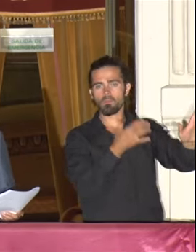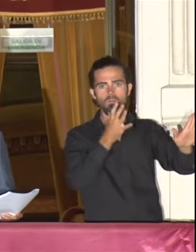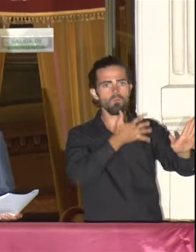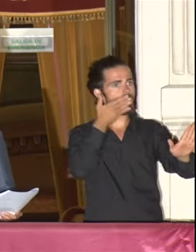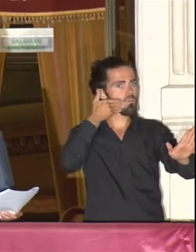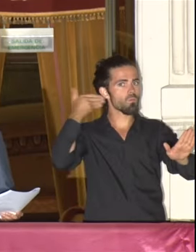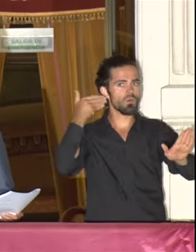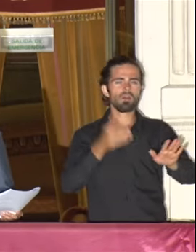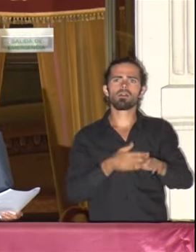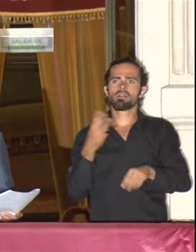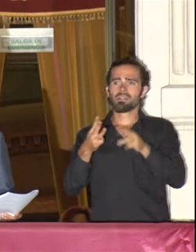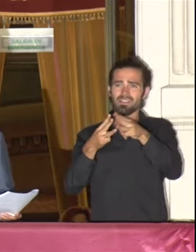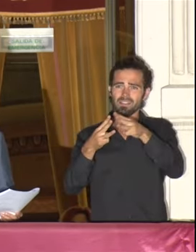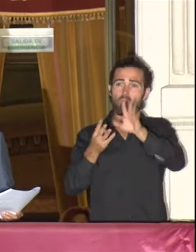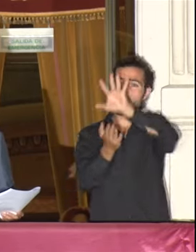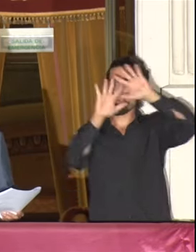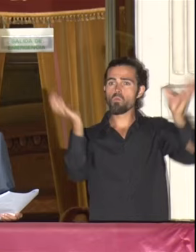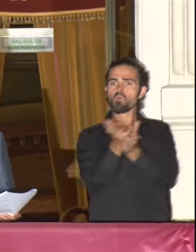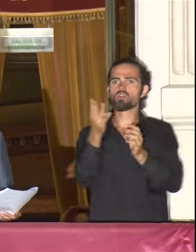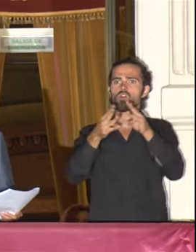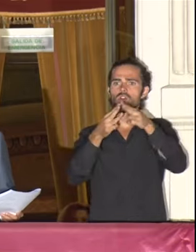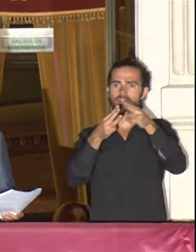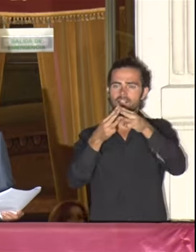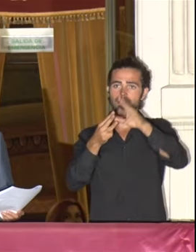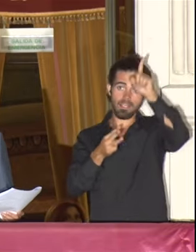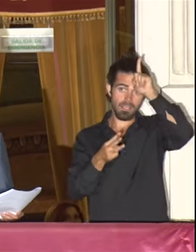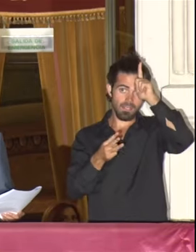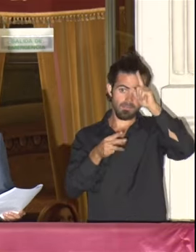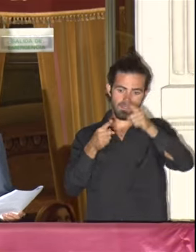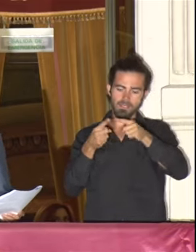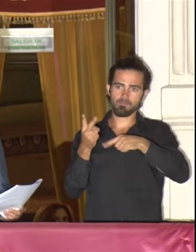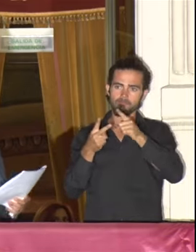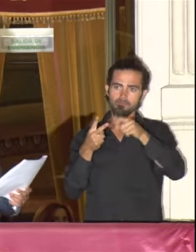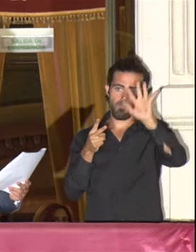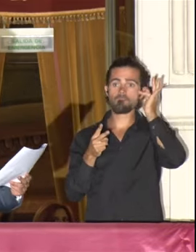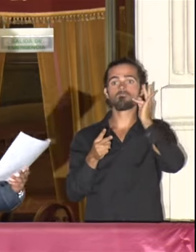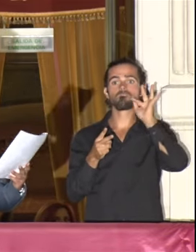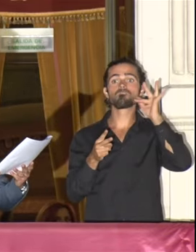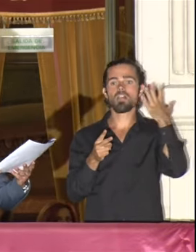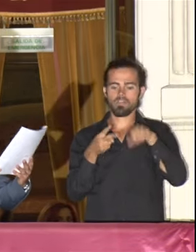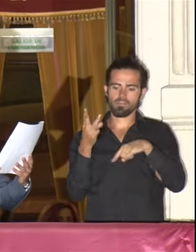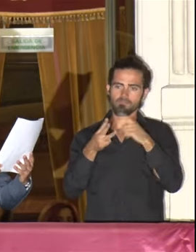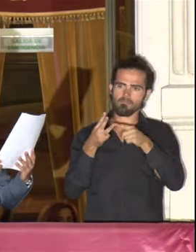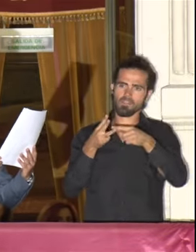en el mundo, en Alemania, en Solingen, en Francia, en Thiers y en Albacete.